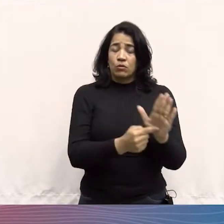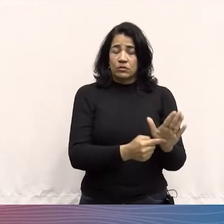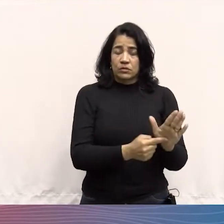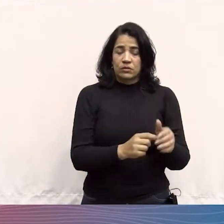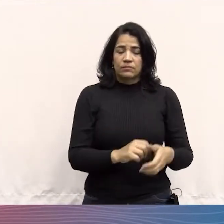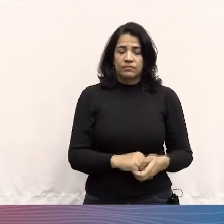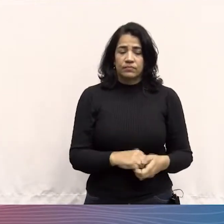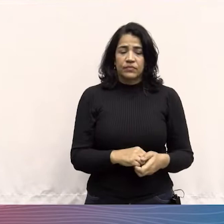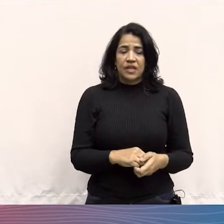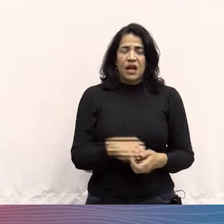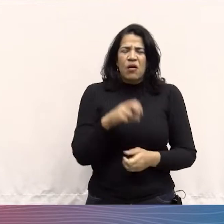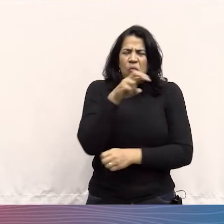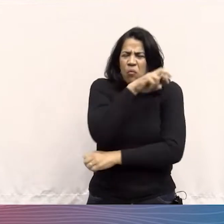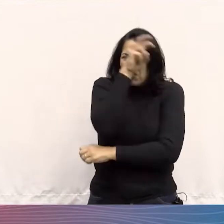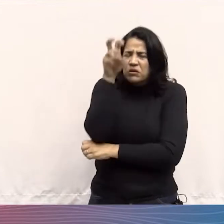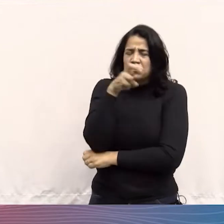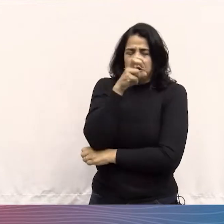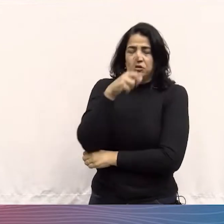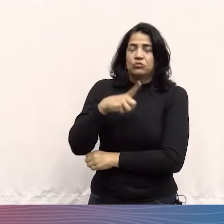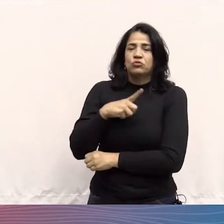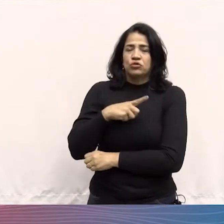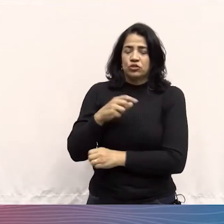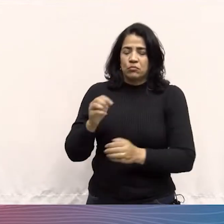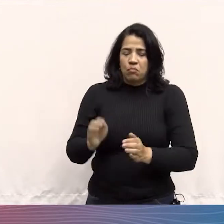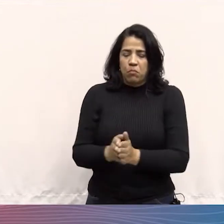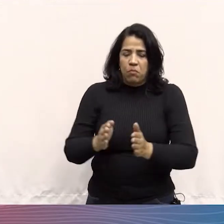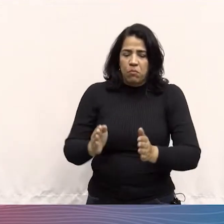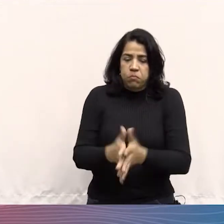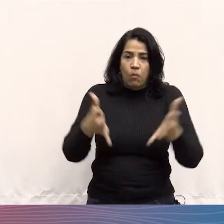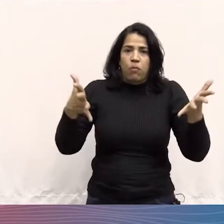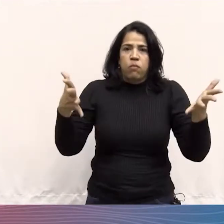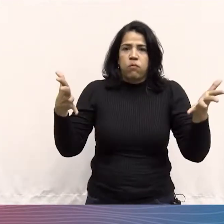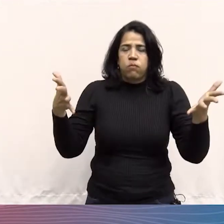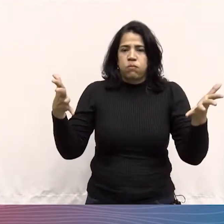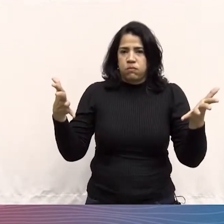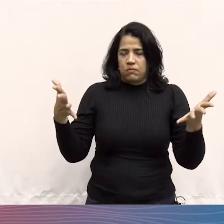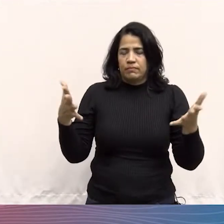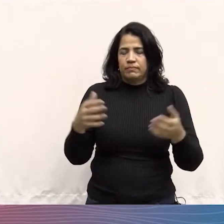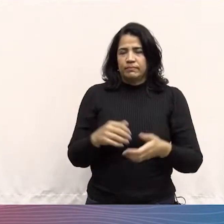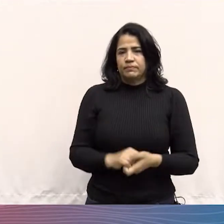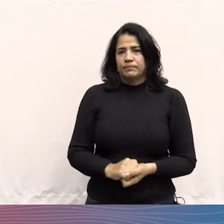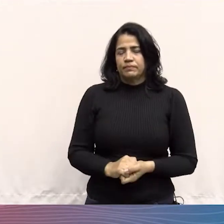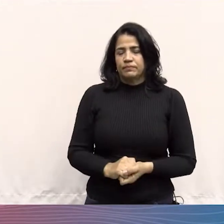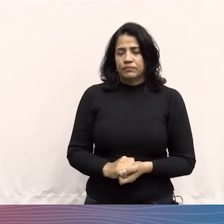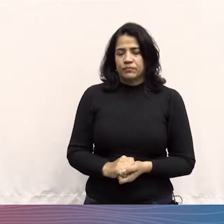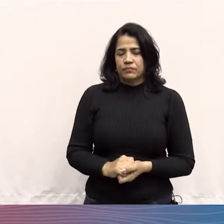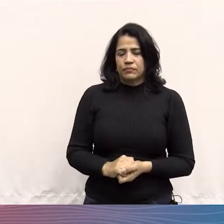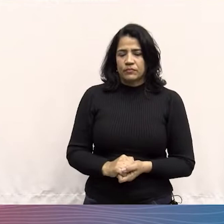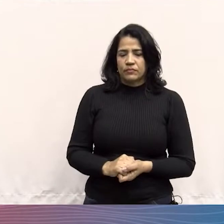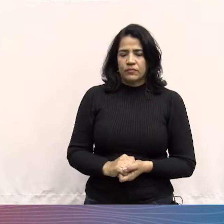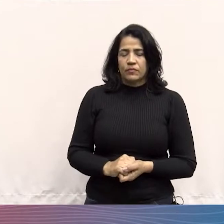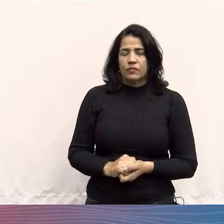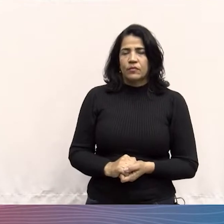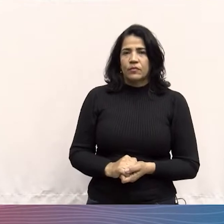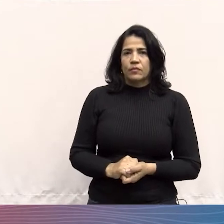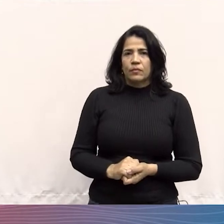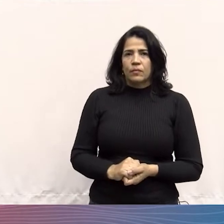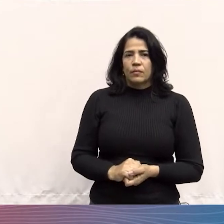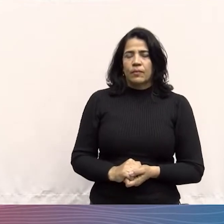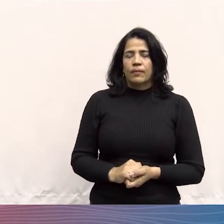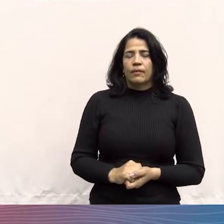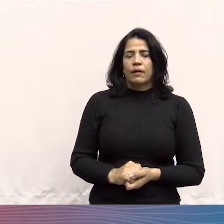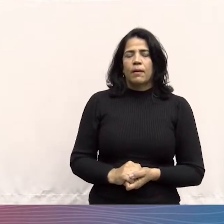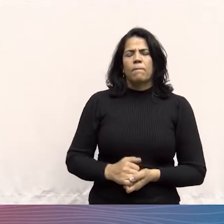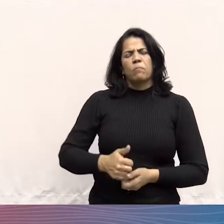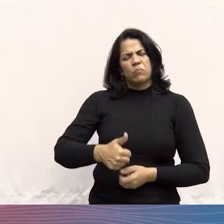ciências ocultas. Isso, na primeira praga, na segunda praga, fizeram a mesma